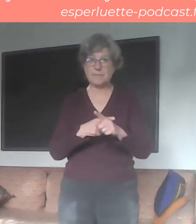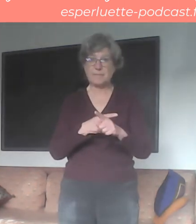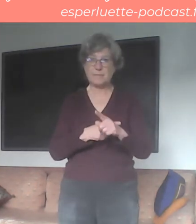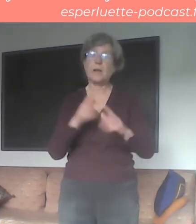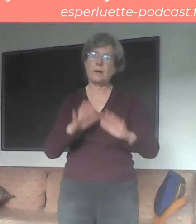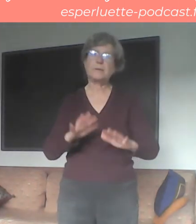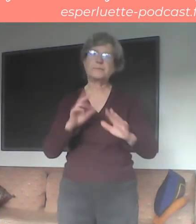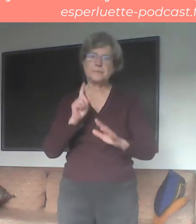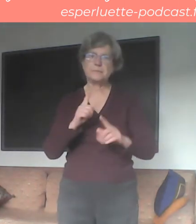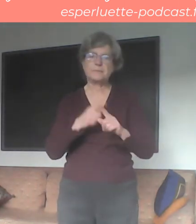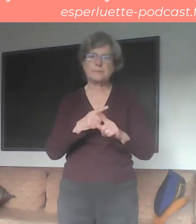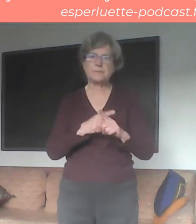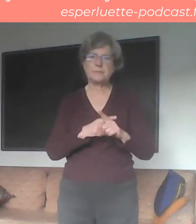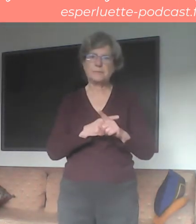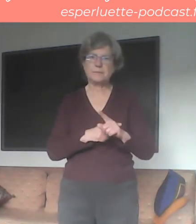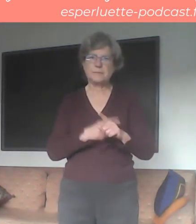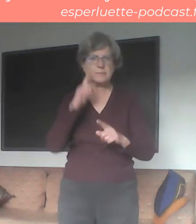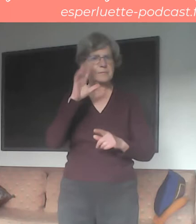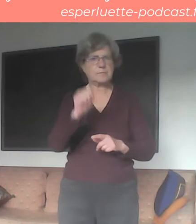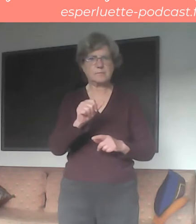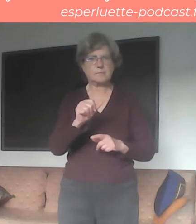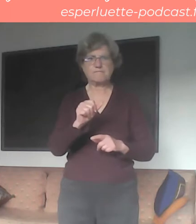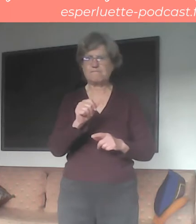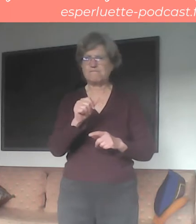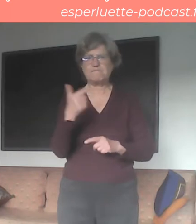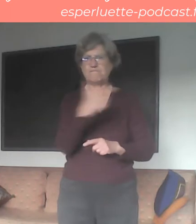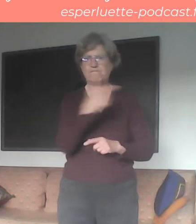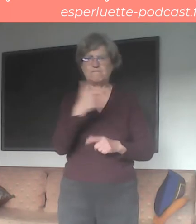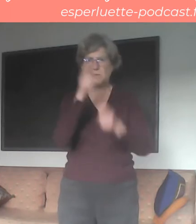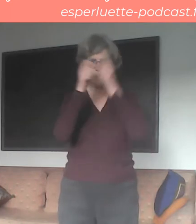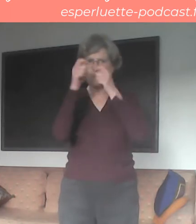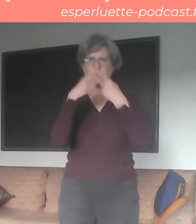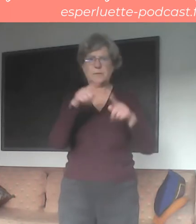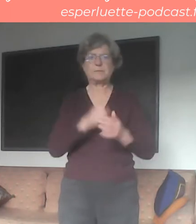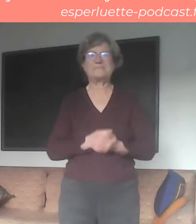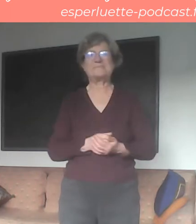par désir d'approcher cette communauté qu'on connaissait pas du tout, nous,